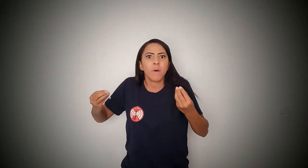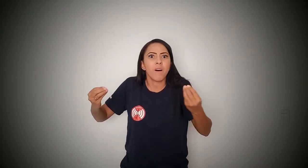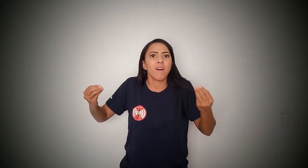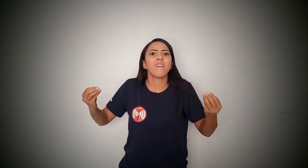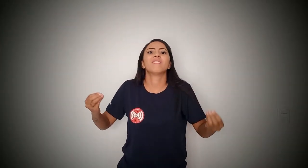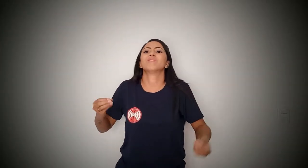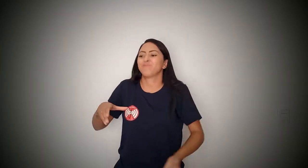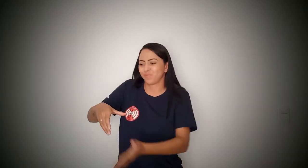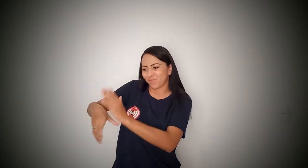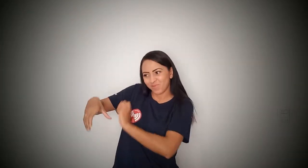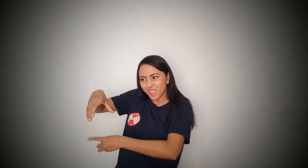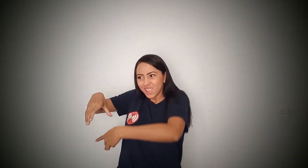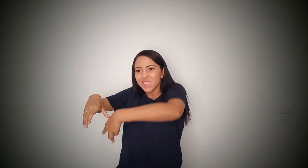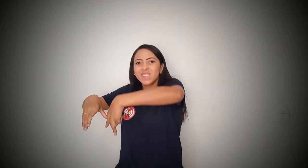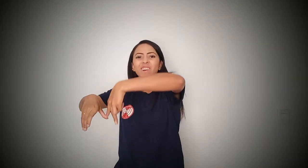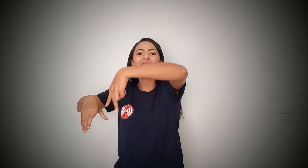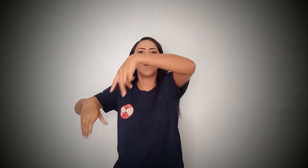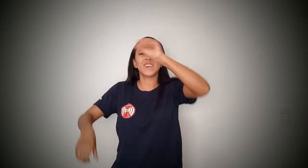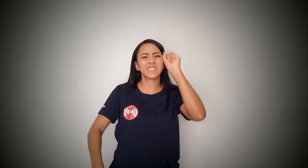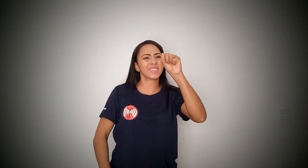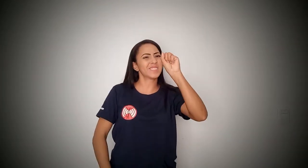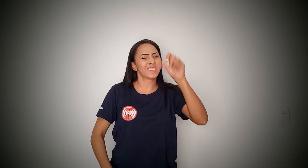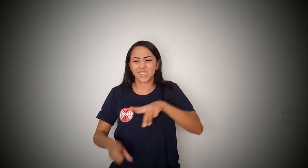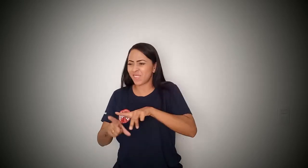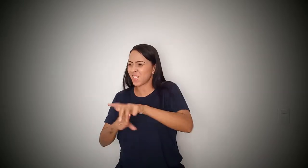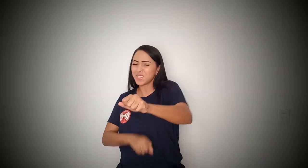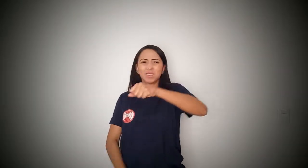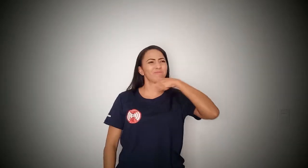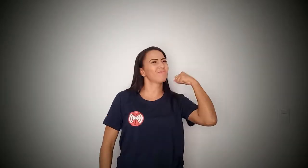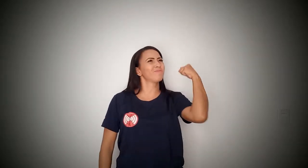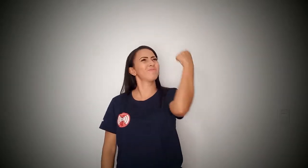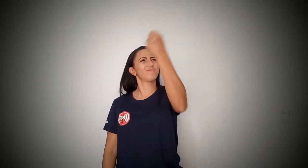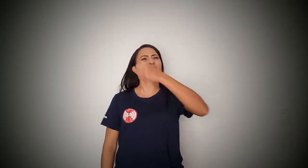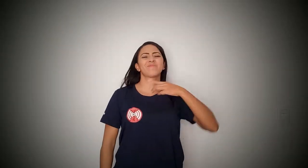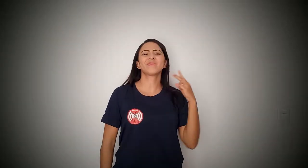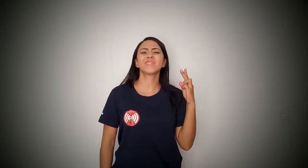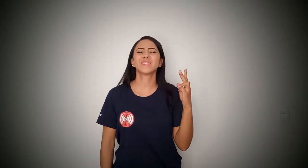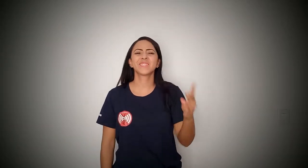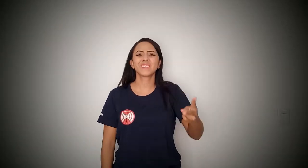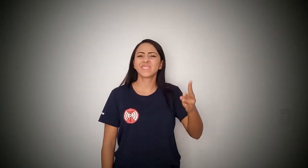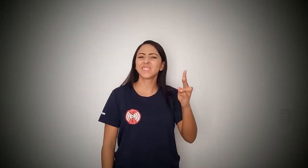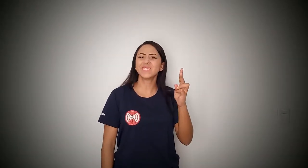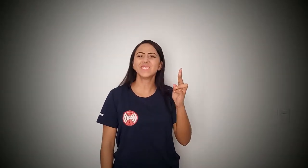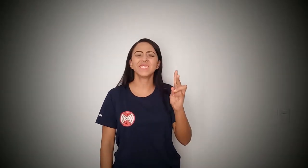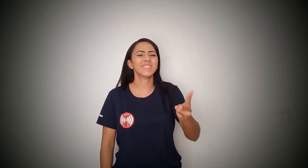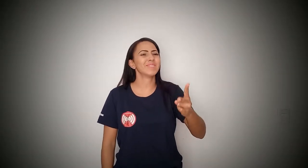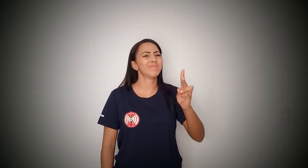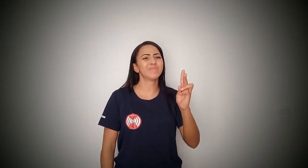ele venceu pra sempre, pra sempre